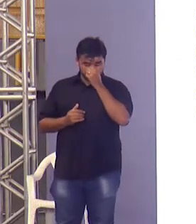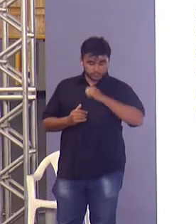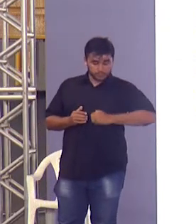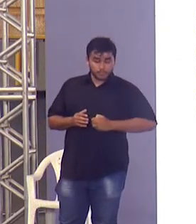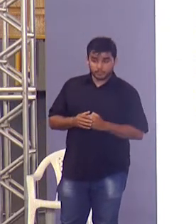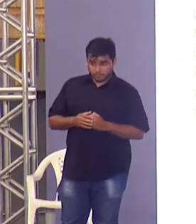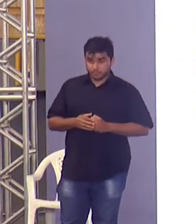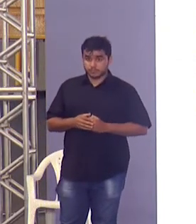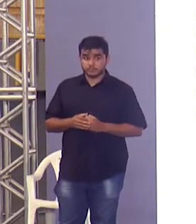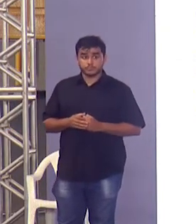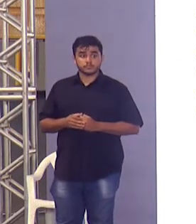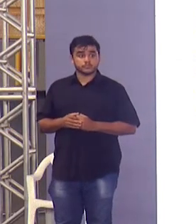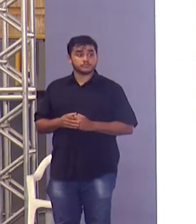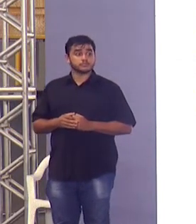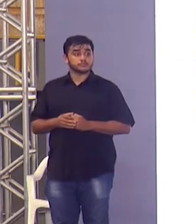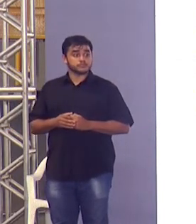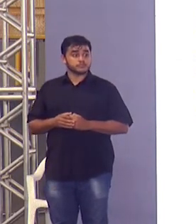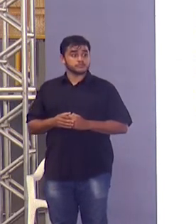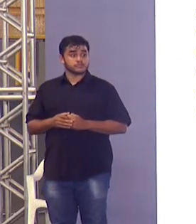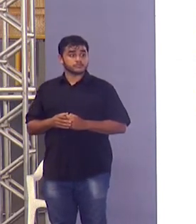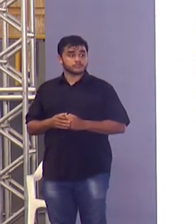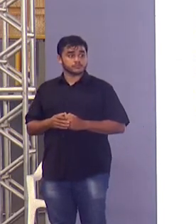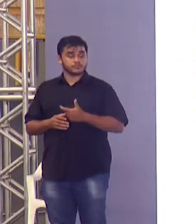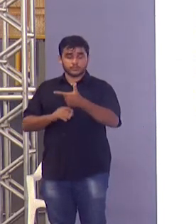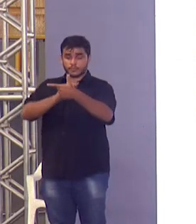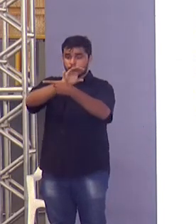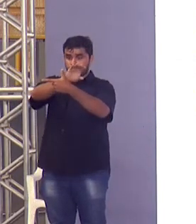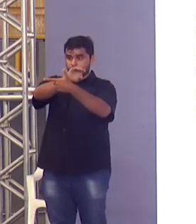resto. 1, 2, 3.